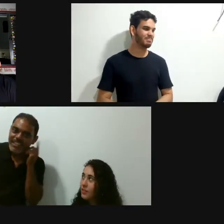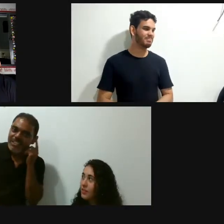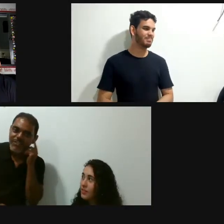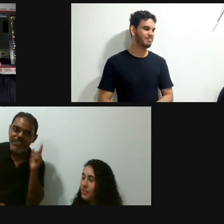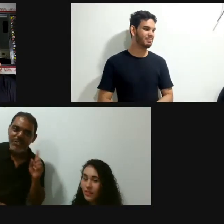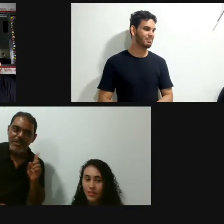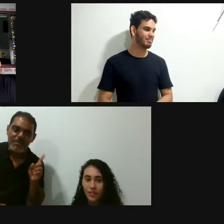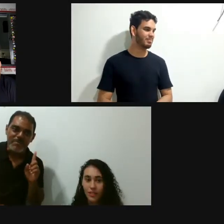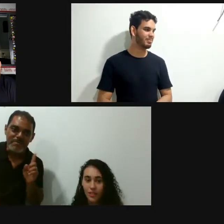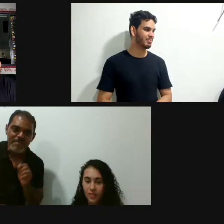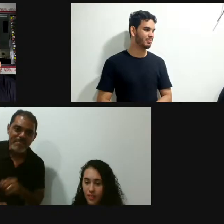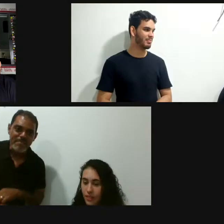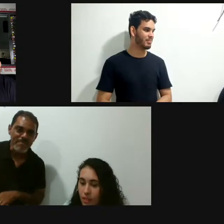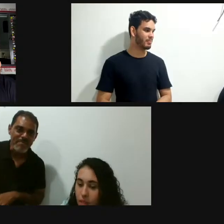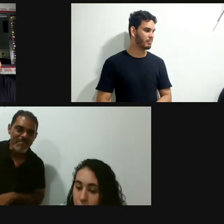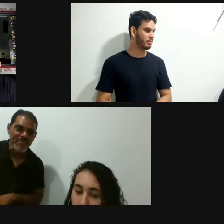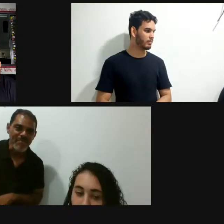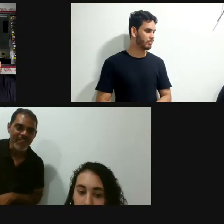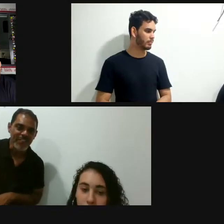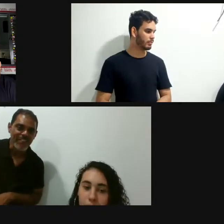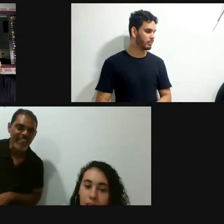Não está te se ouvindo, vocês... não.